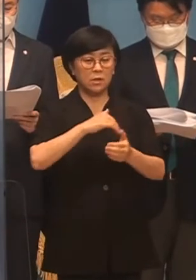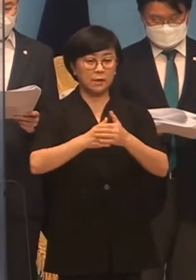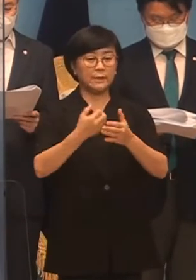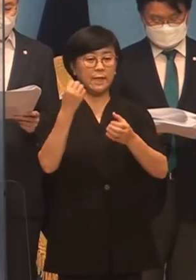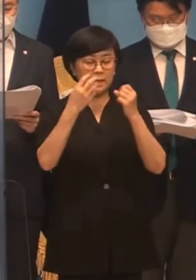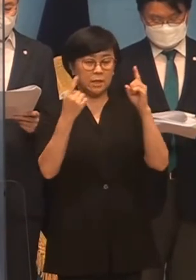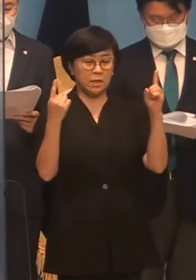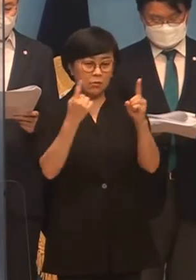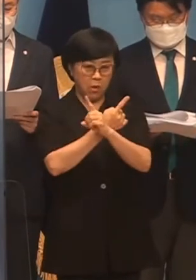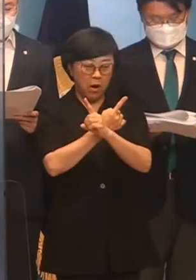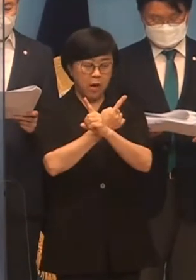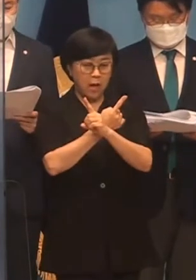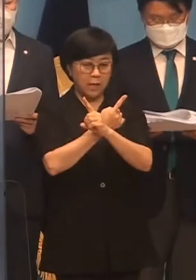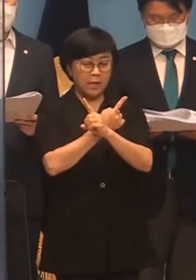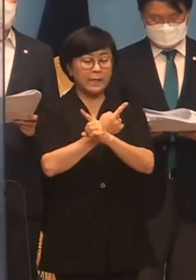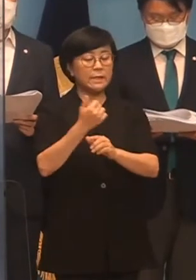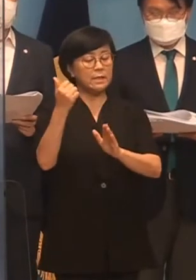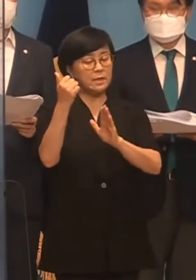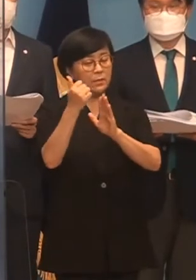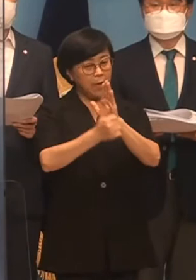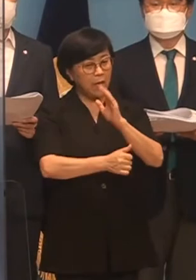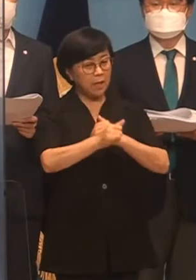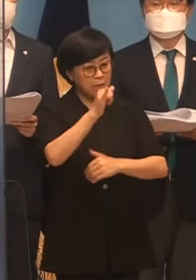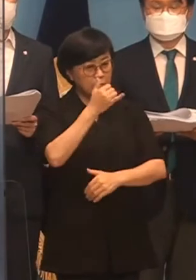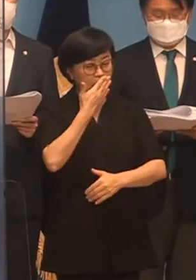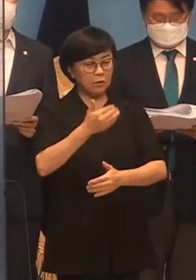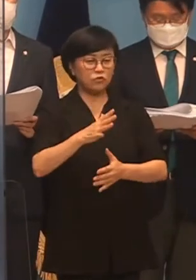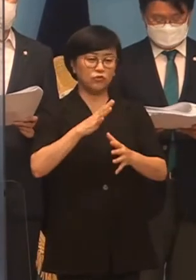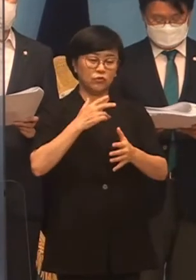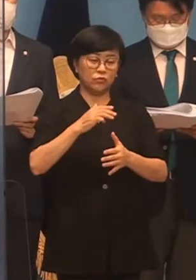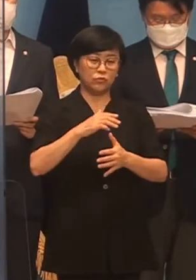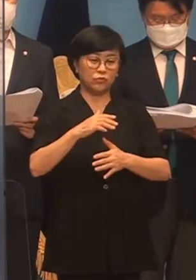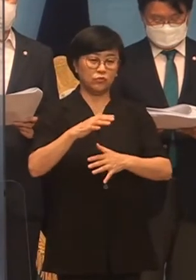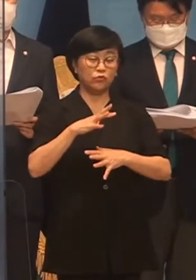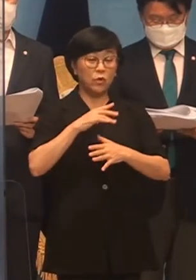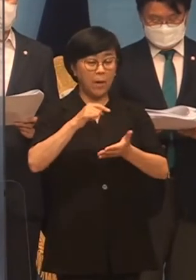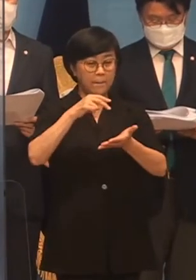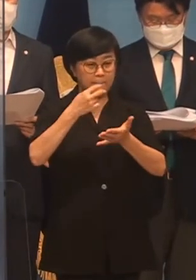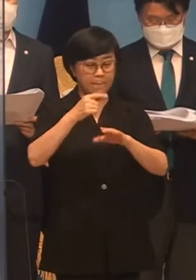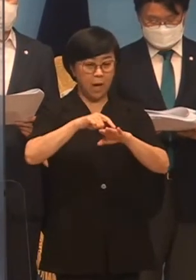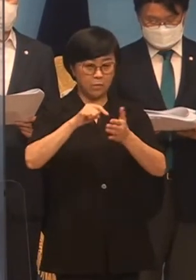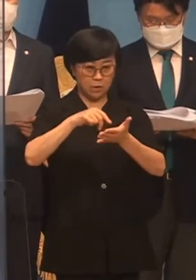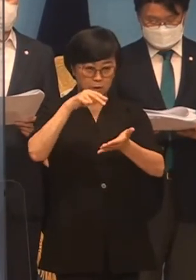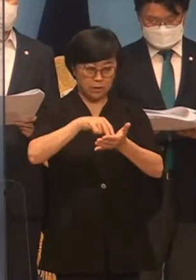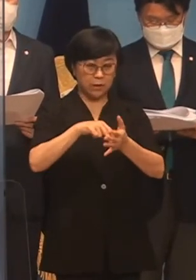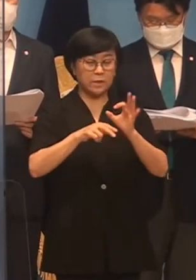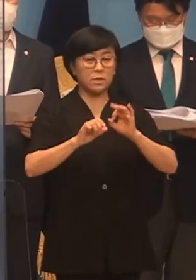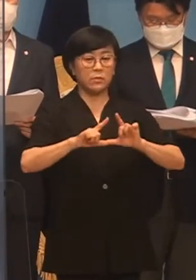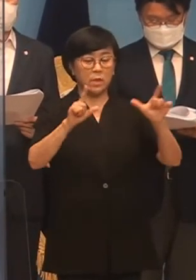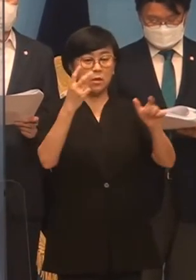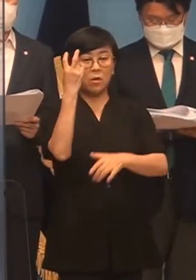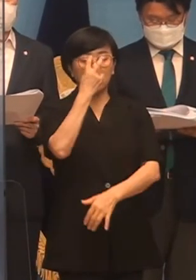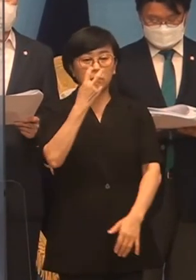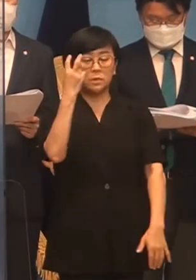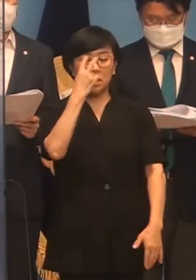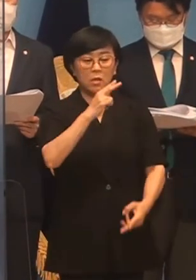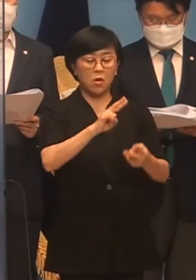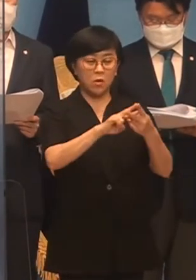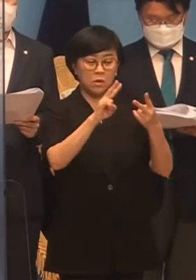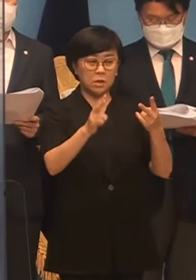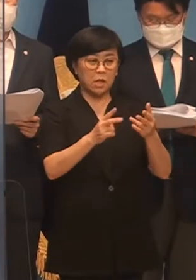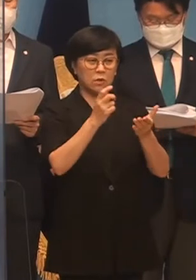다시 실패로 돌아갈지도 모른다는 두려운 마음으로 이 자리에 섰습니다. 지난 12일 검사의 직접 수사를 규정한